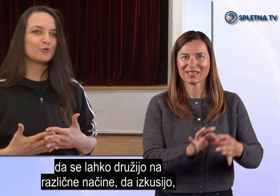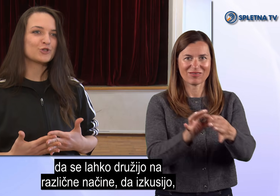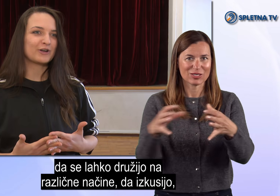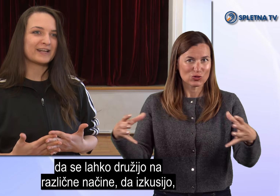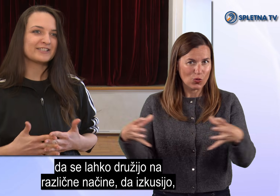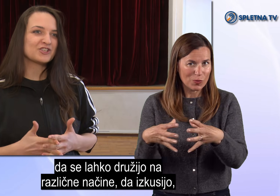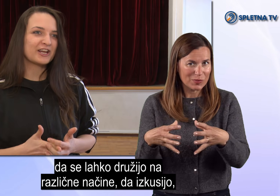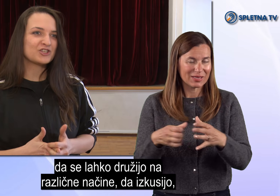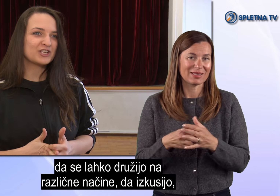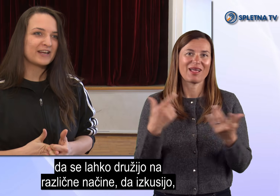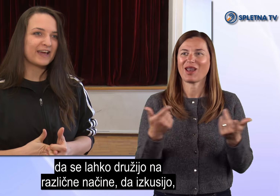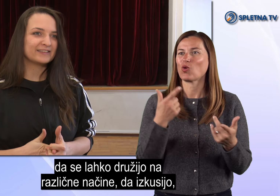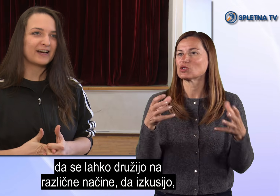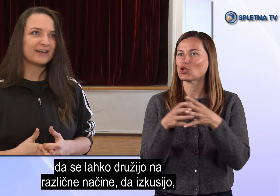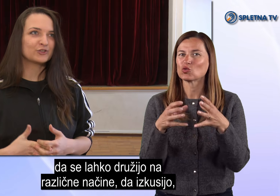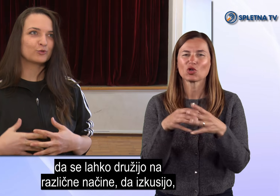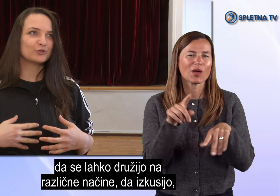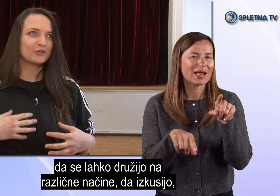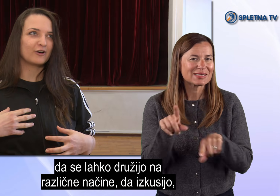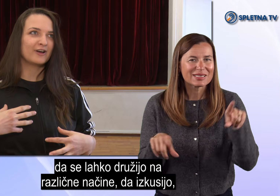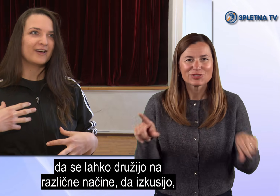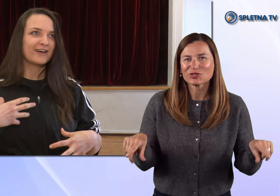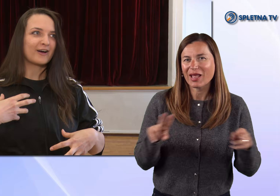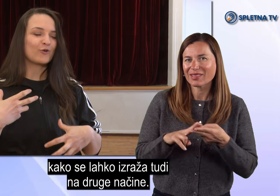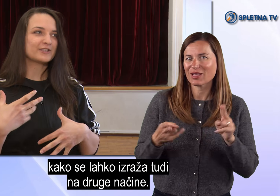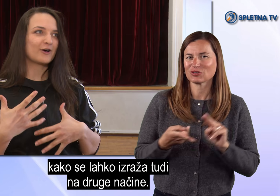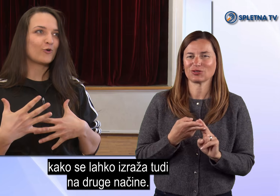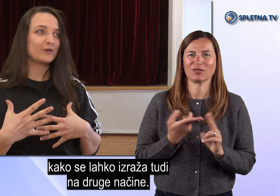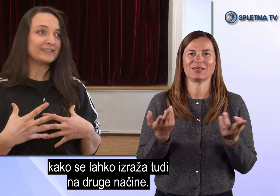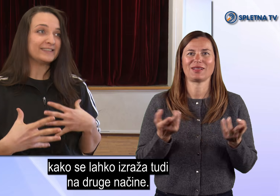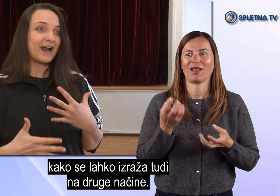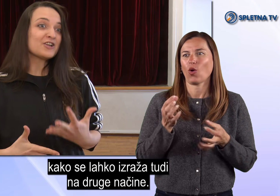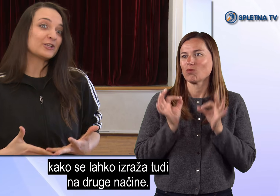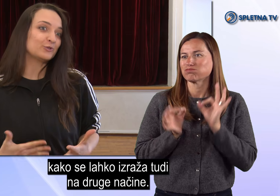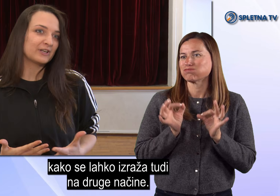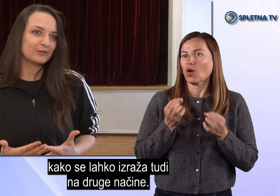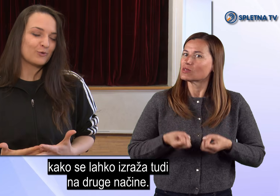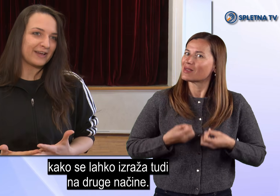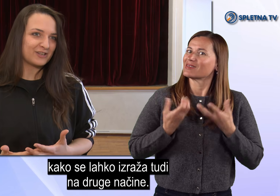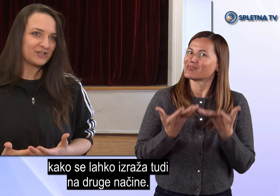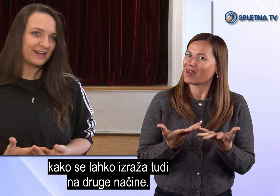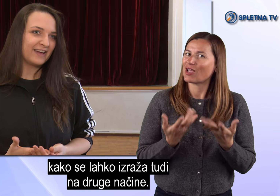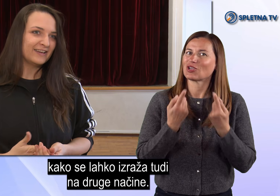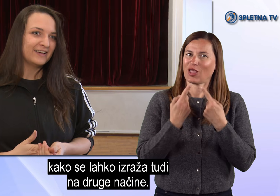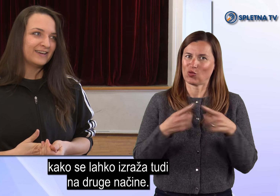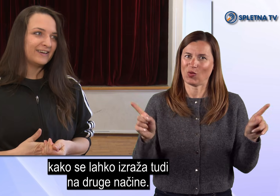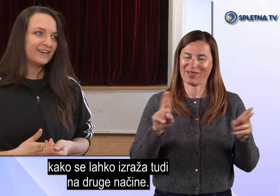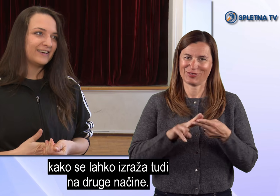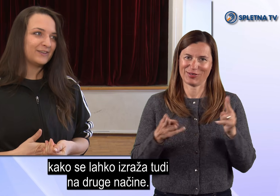lahko družijo na različne načine, da izkusijo, kako se lahko izraža tudi na druge